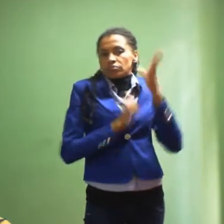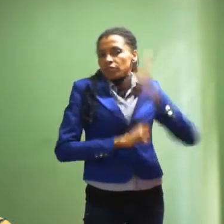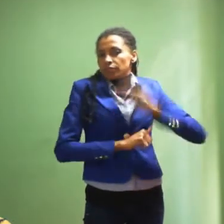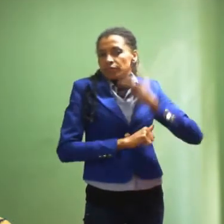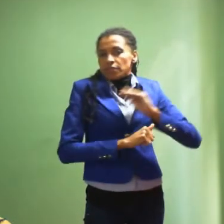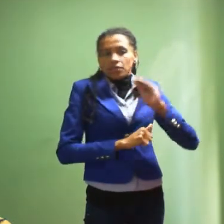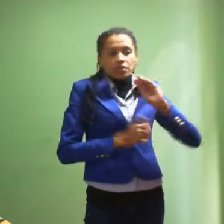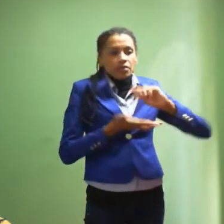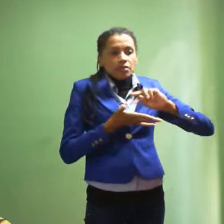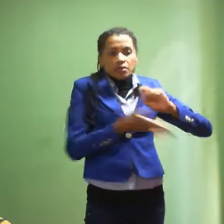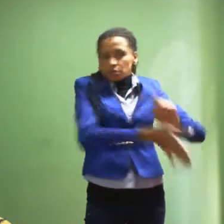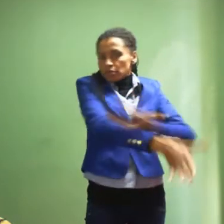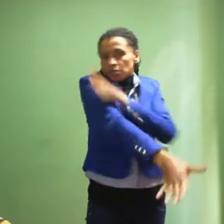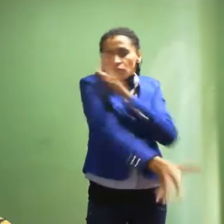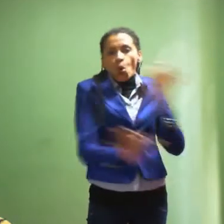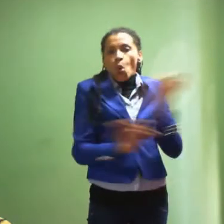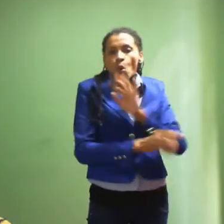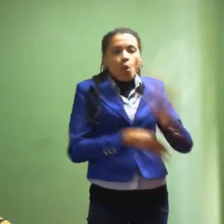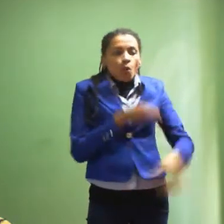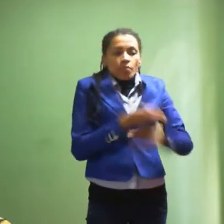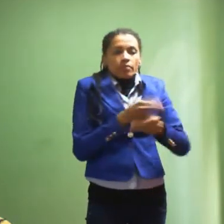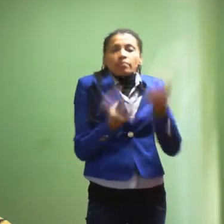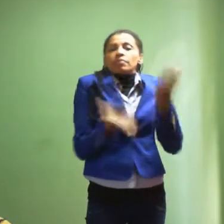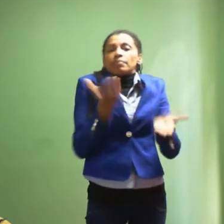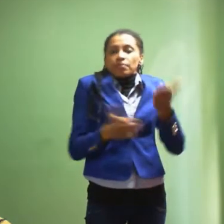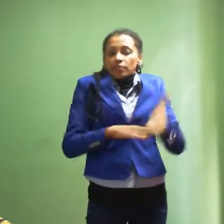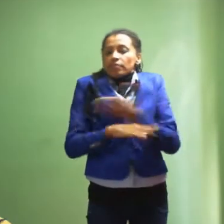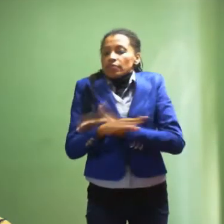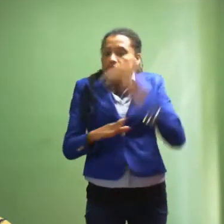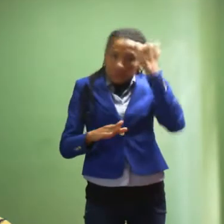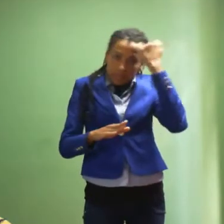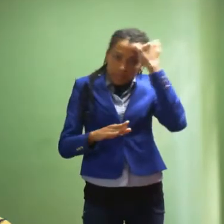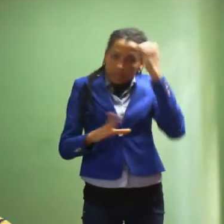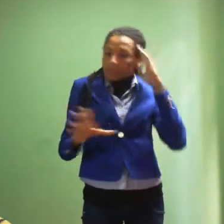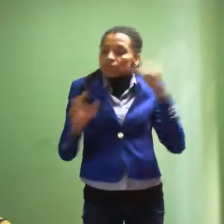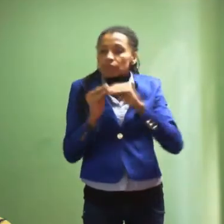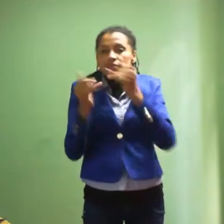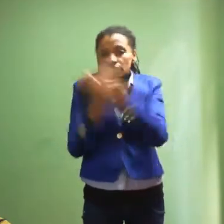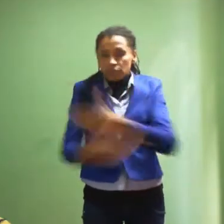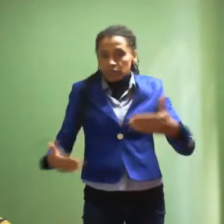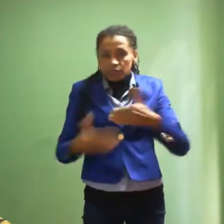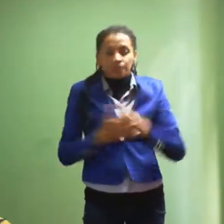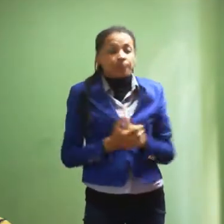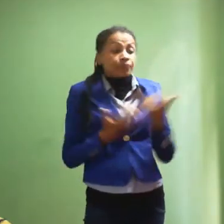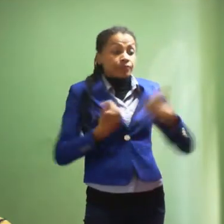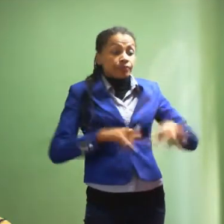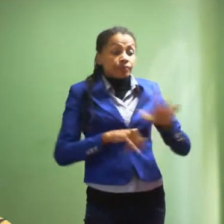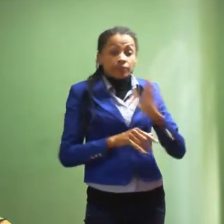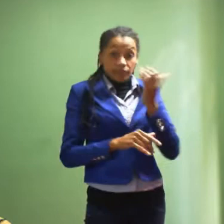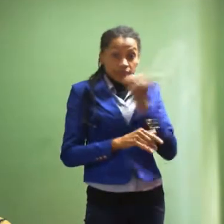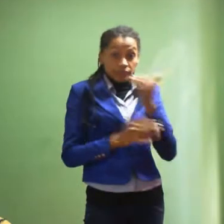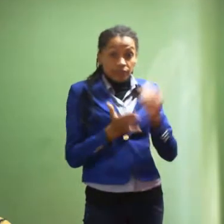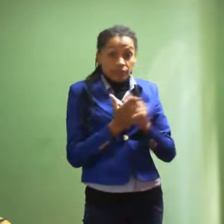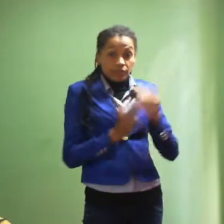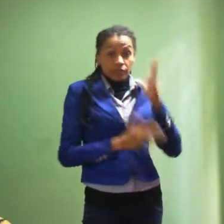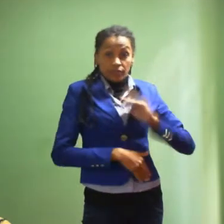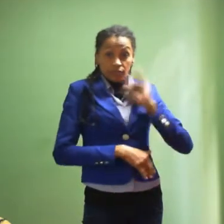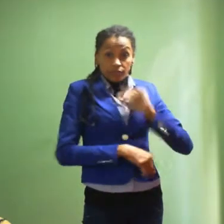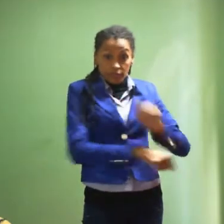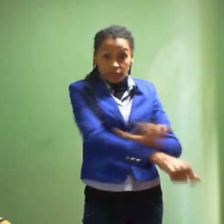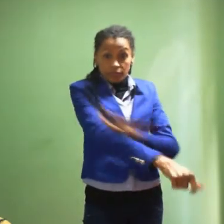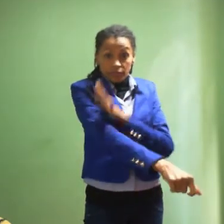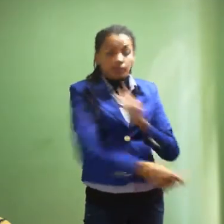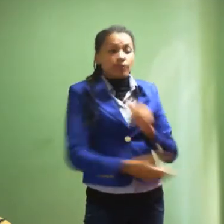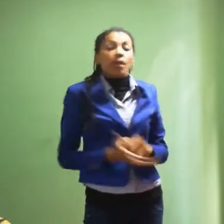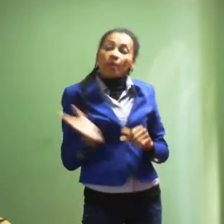complementaria, depende de lo que ustedes hayan decidido, pero después de que se lleva a cabo la experiencia podemos, por ejemplo, ir al salón y pedirles